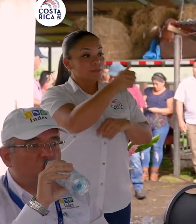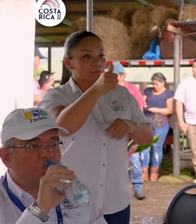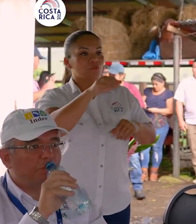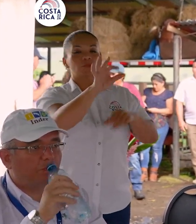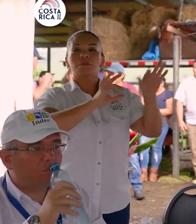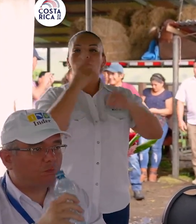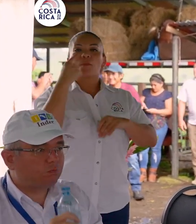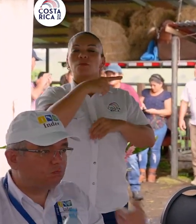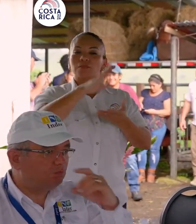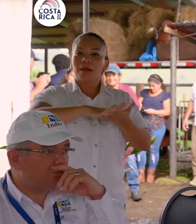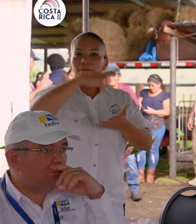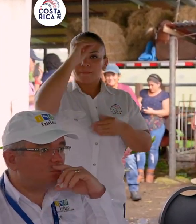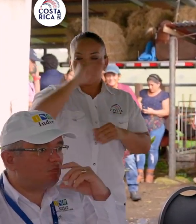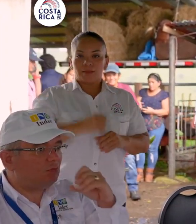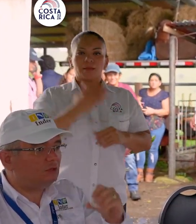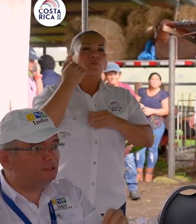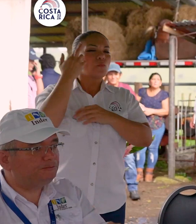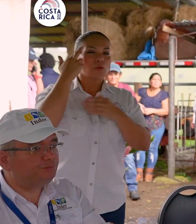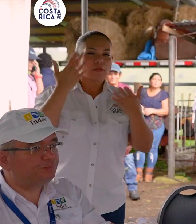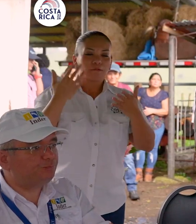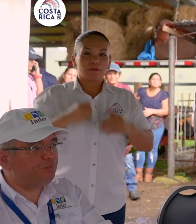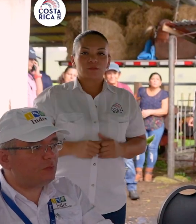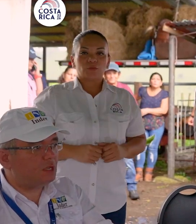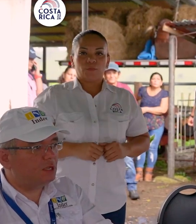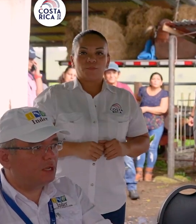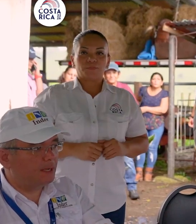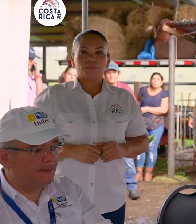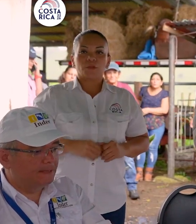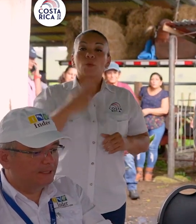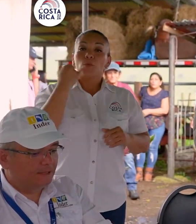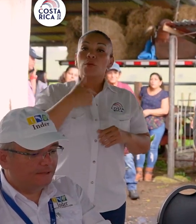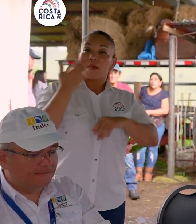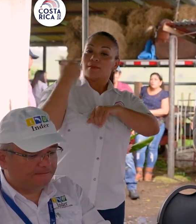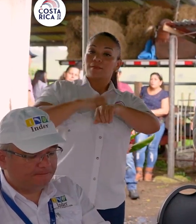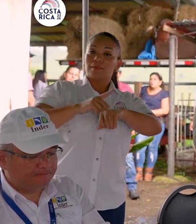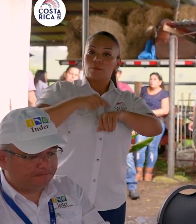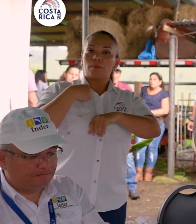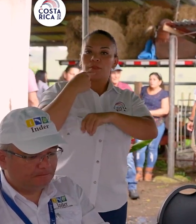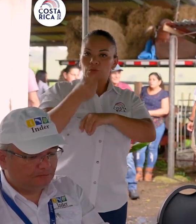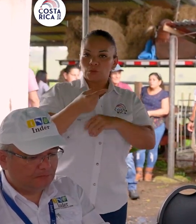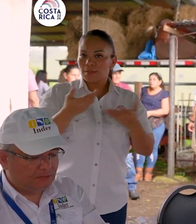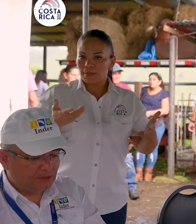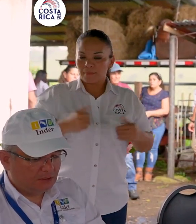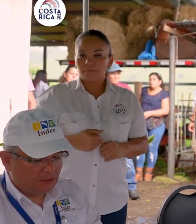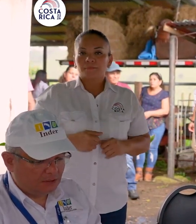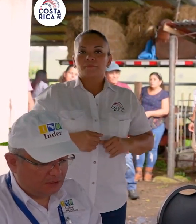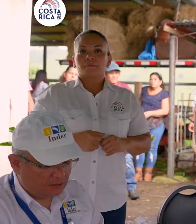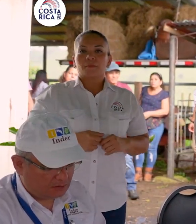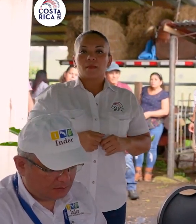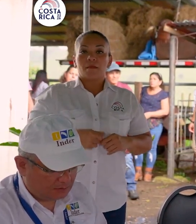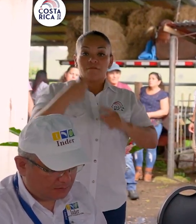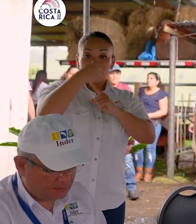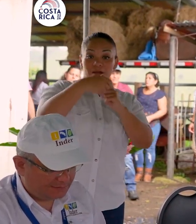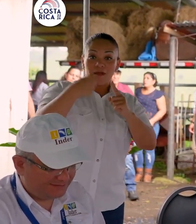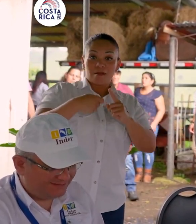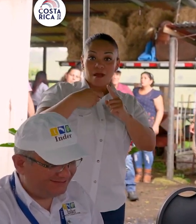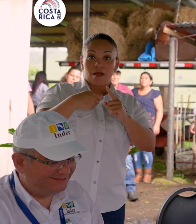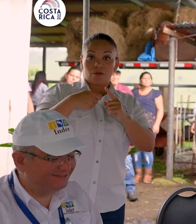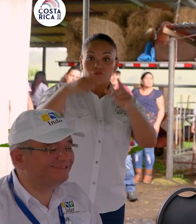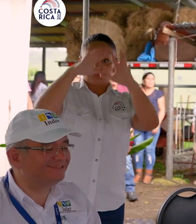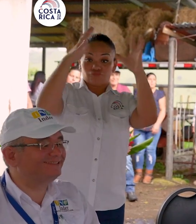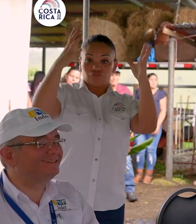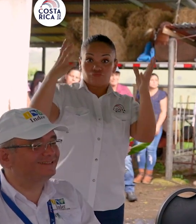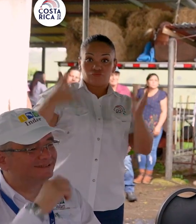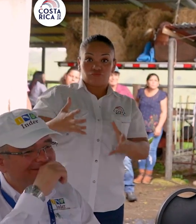a aprender. ¿Por qué? Porque dije en ese momento que cargar bananos, racimos de bananos